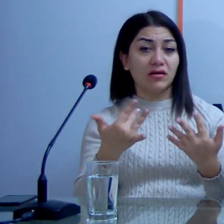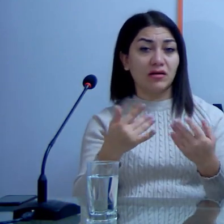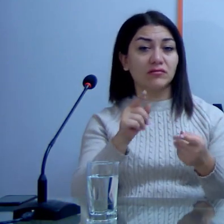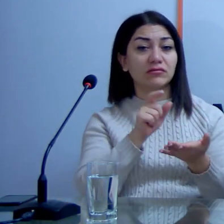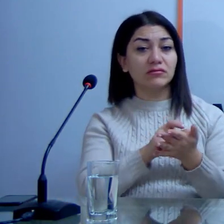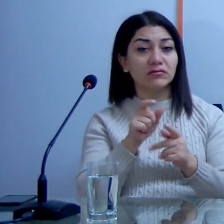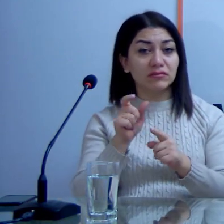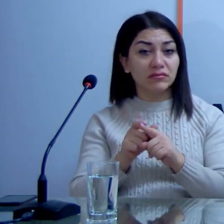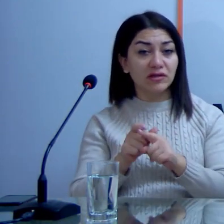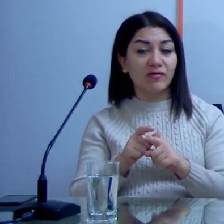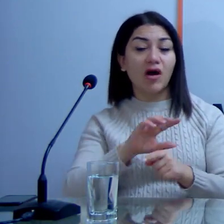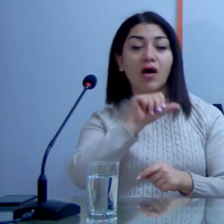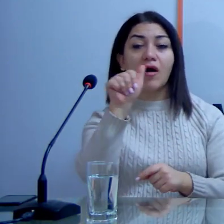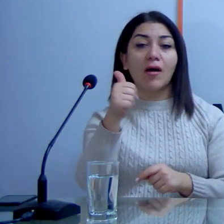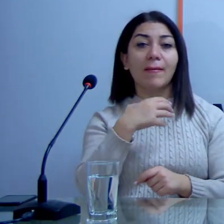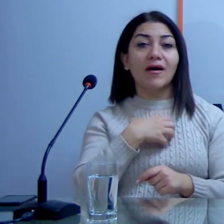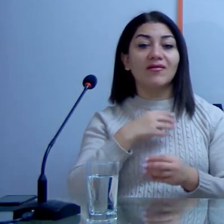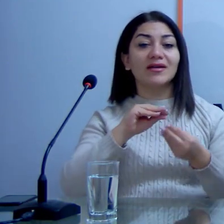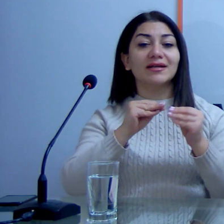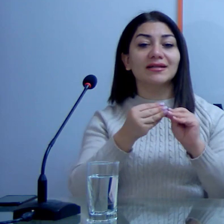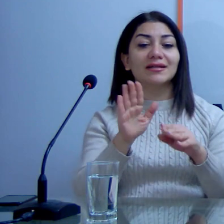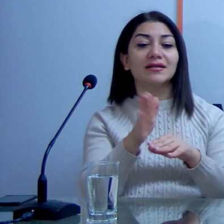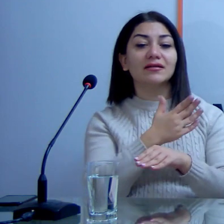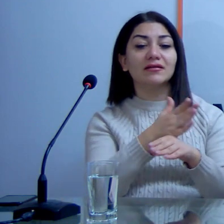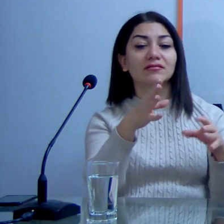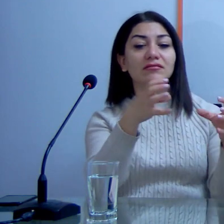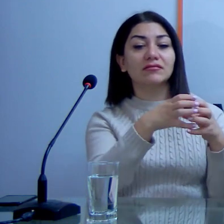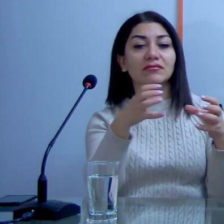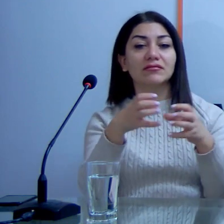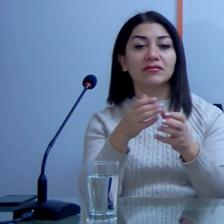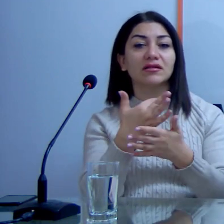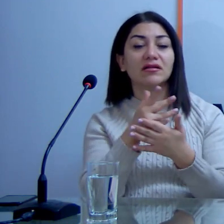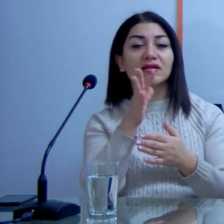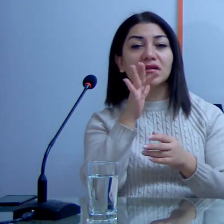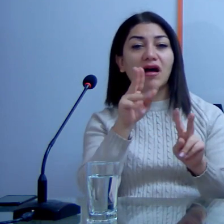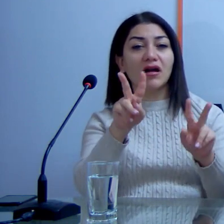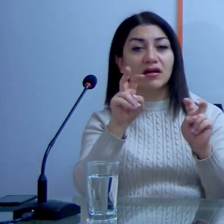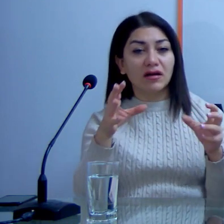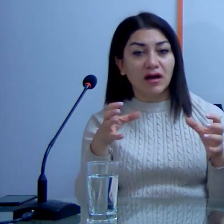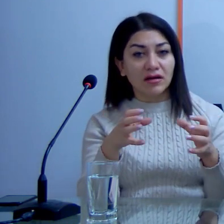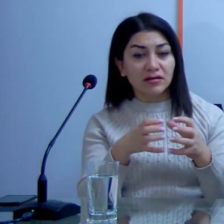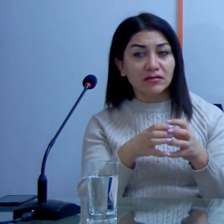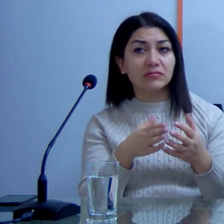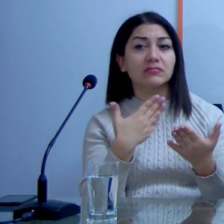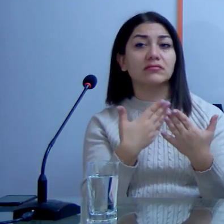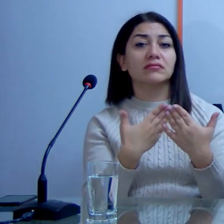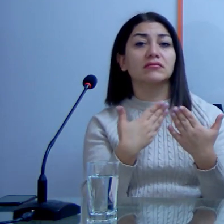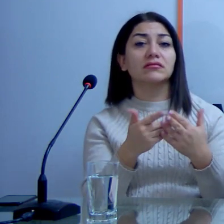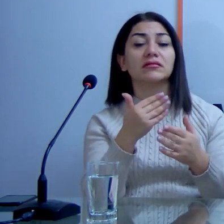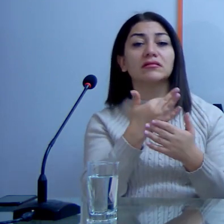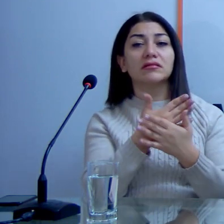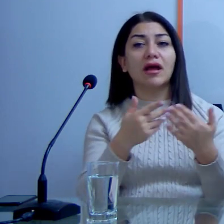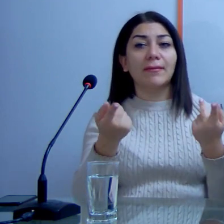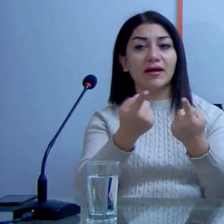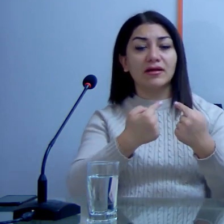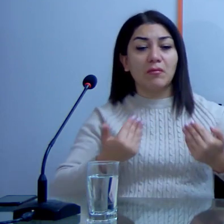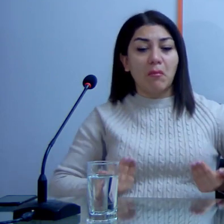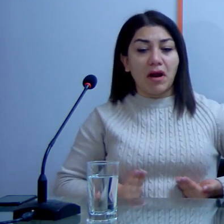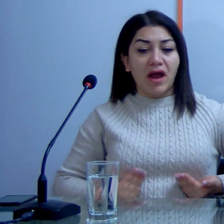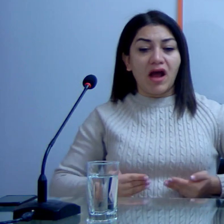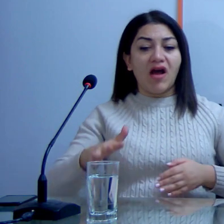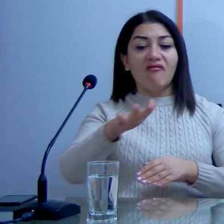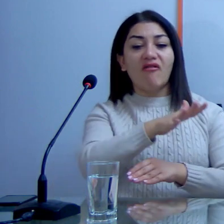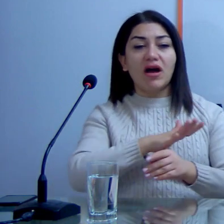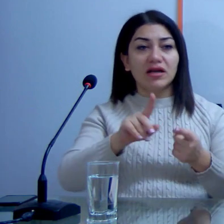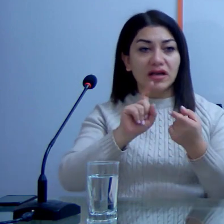եւ ամենակարևորը տիպաբանել խնդիրները ըստ տարբեր տարիքային խմբերի, ըստ տարբեր բնակավայրերի տիպերի